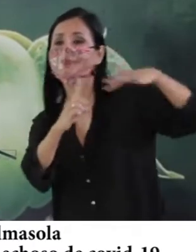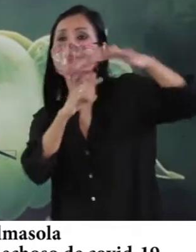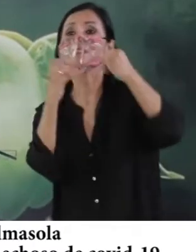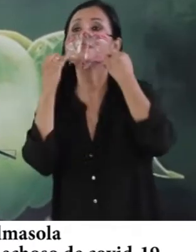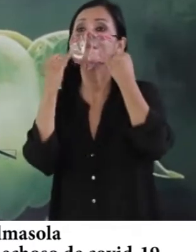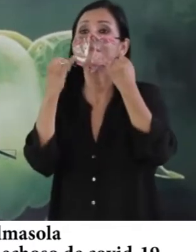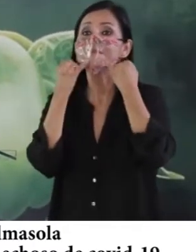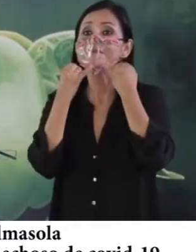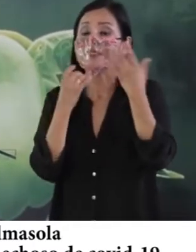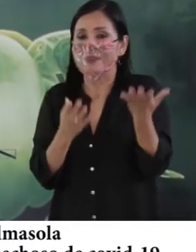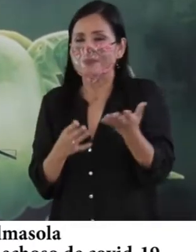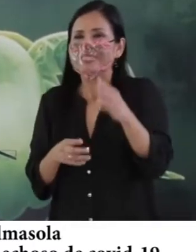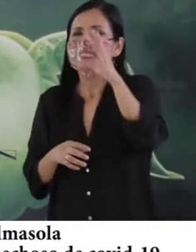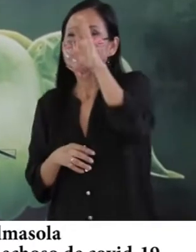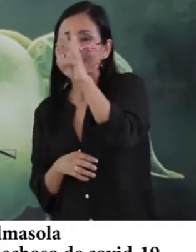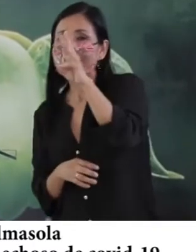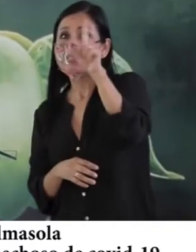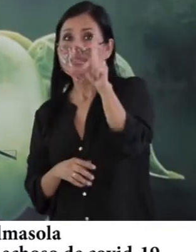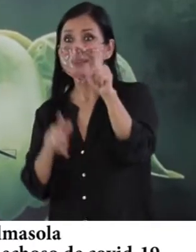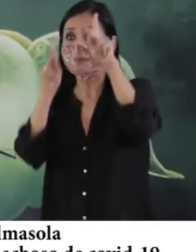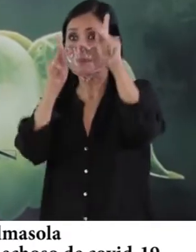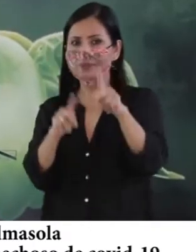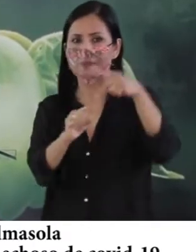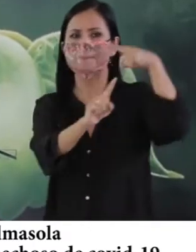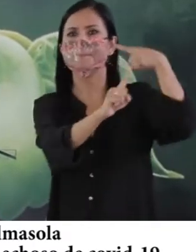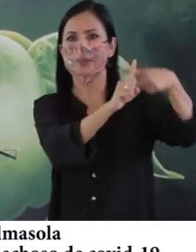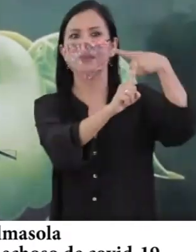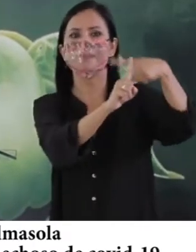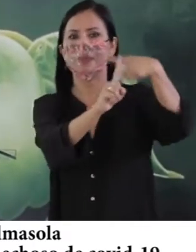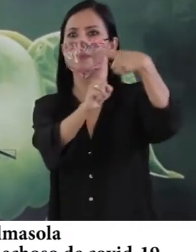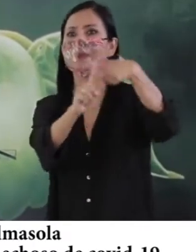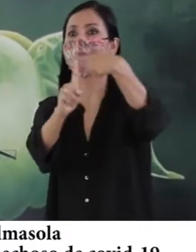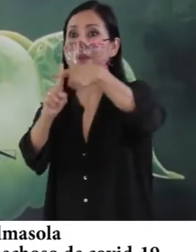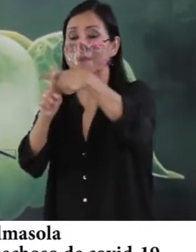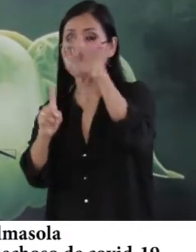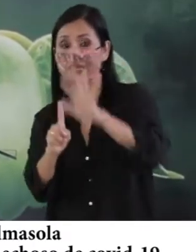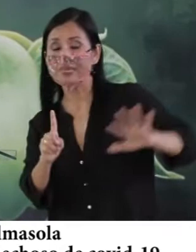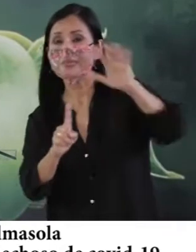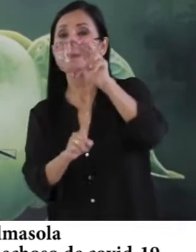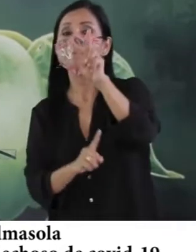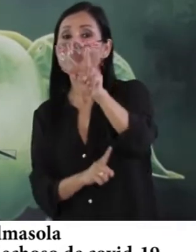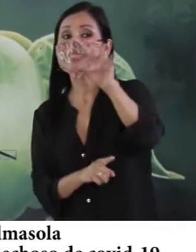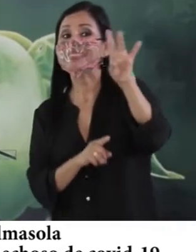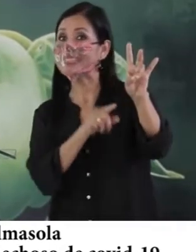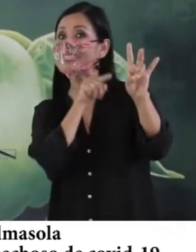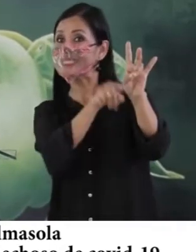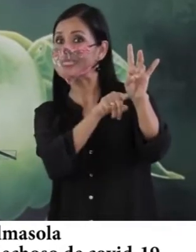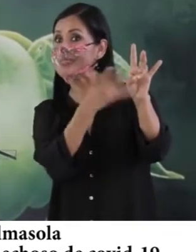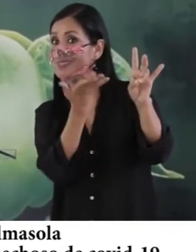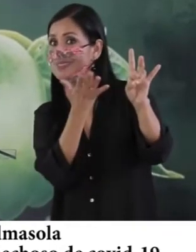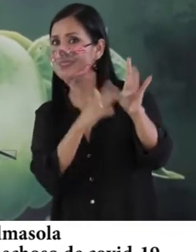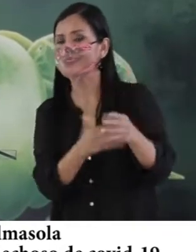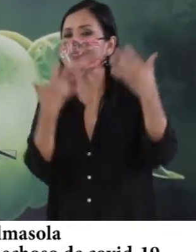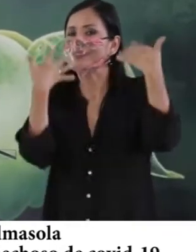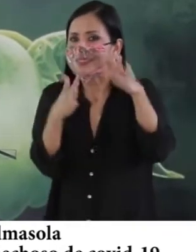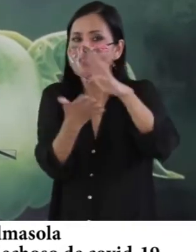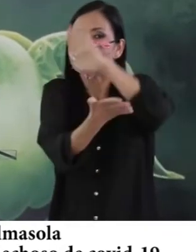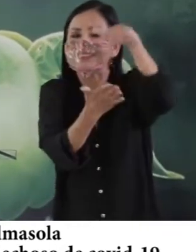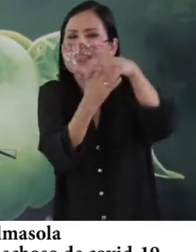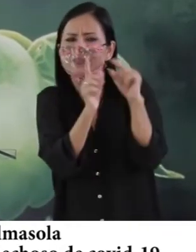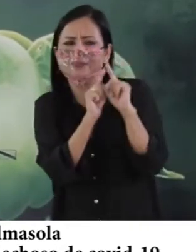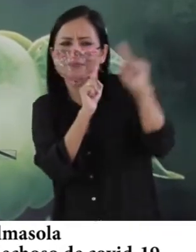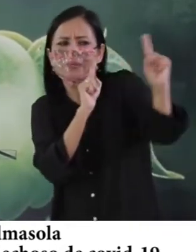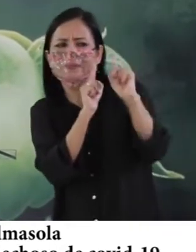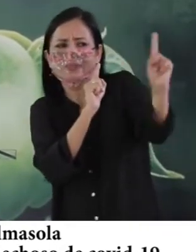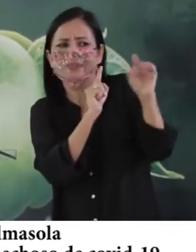de régimen penitenciario, son 61 personas que han dado positivo, de las cuales 27 están ya en sus centros de